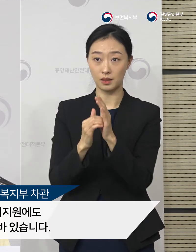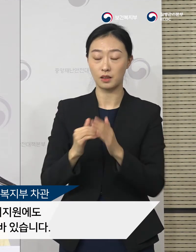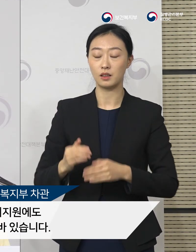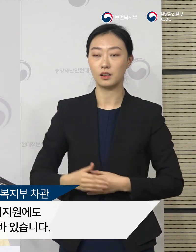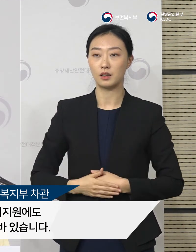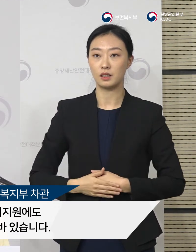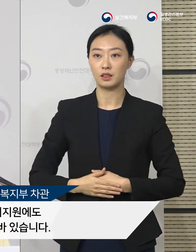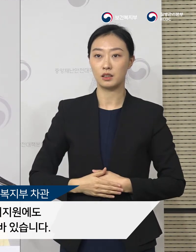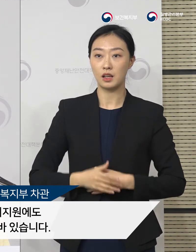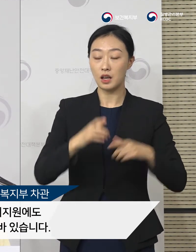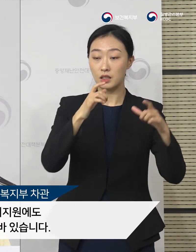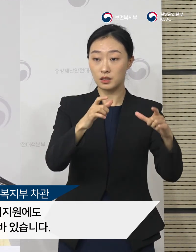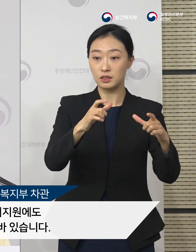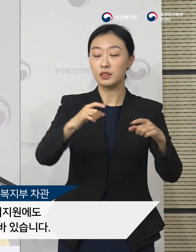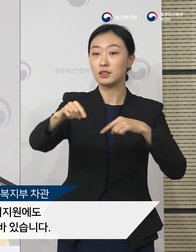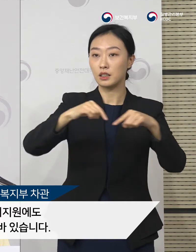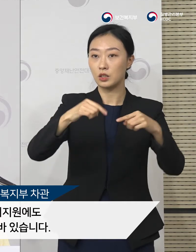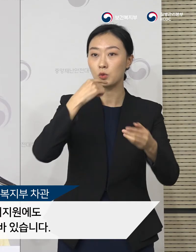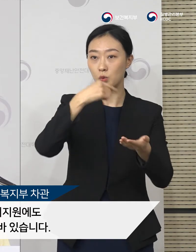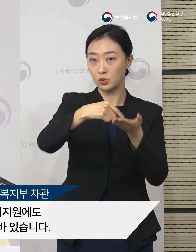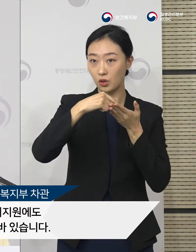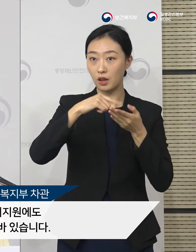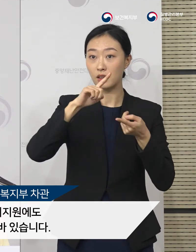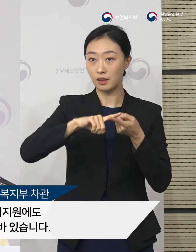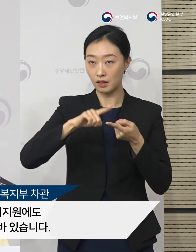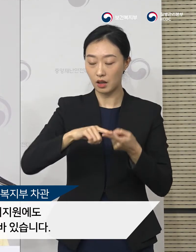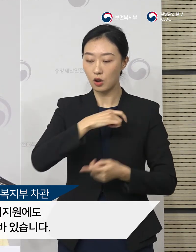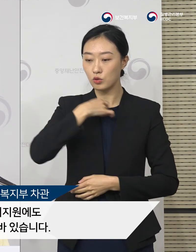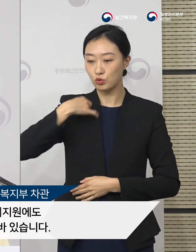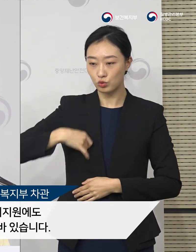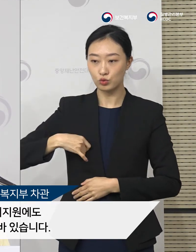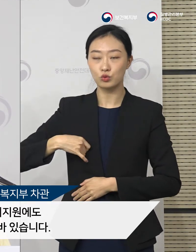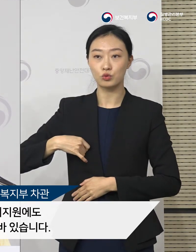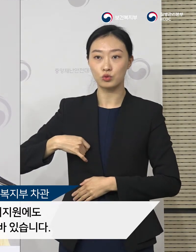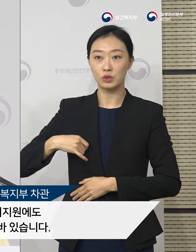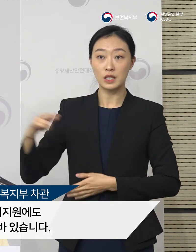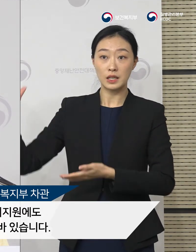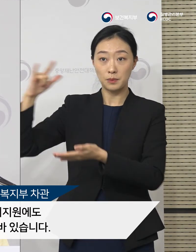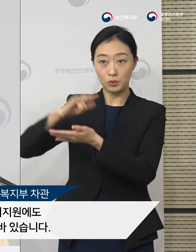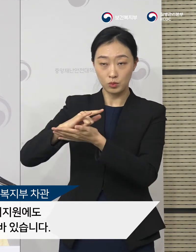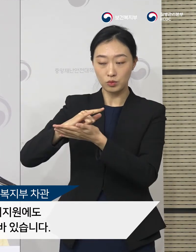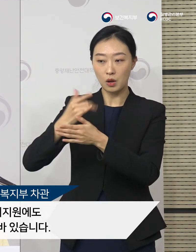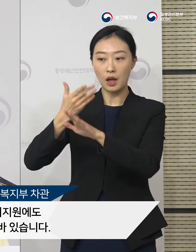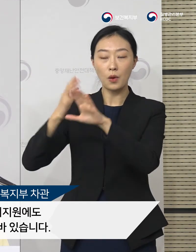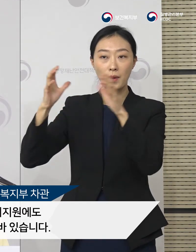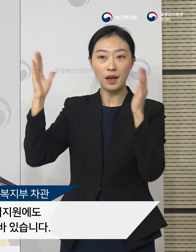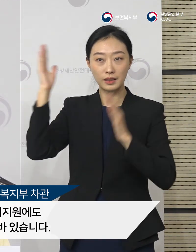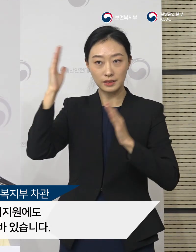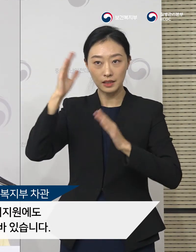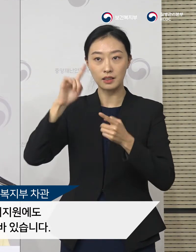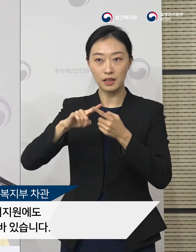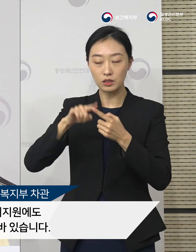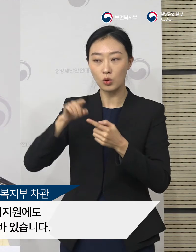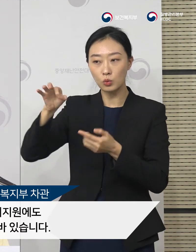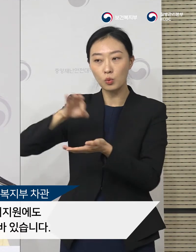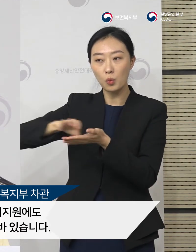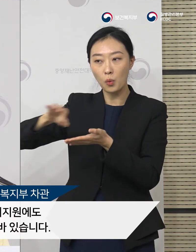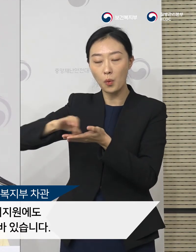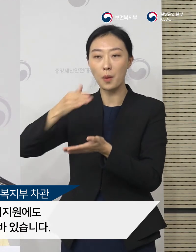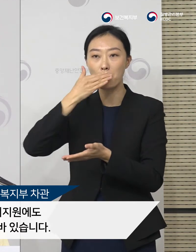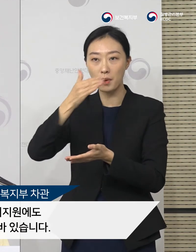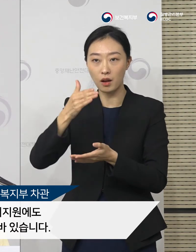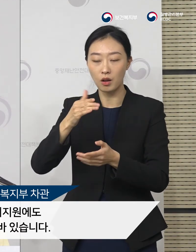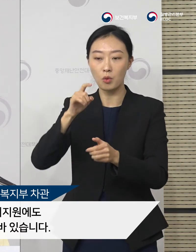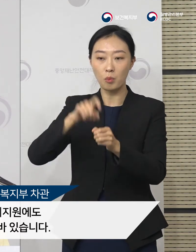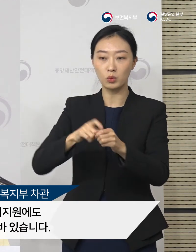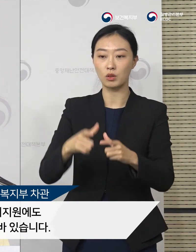또한 지자체의 요청에 따라 중국 입국 유학생 관리 지원에도 재난기금을 사용할 수 있도록 용도를 대폭 확대한